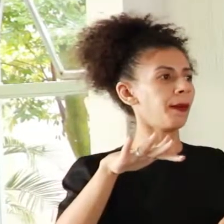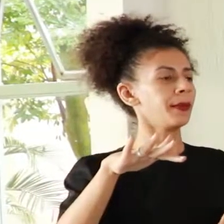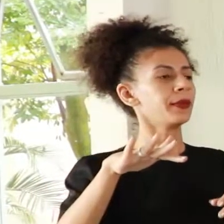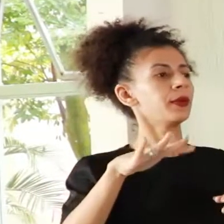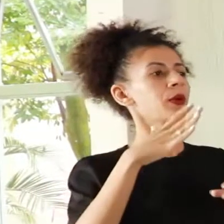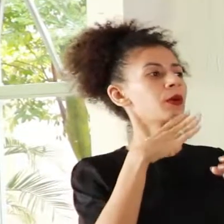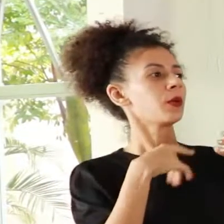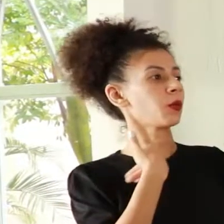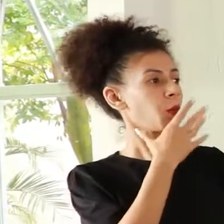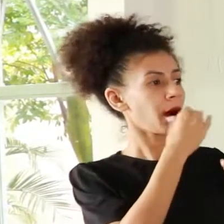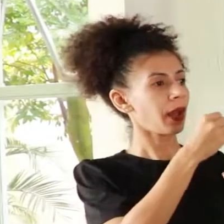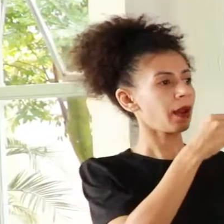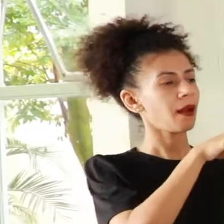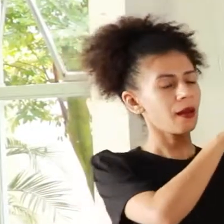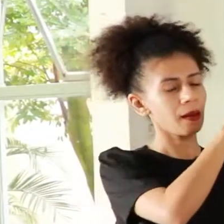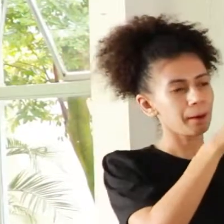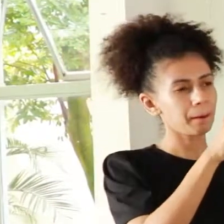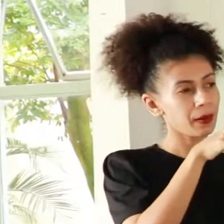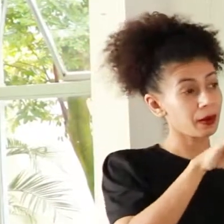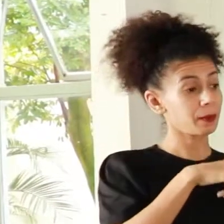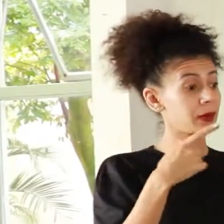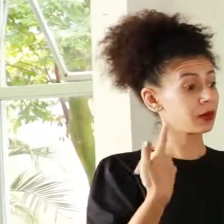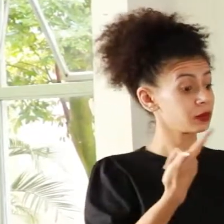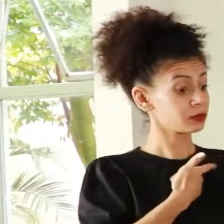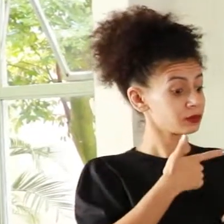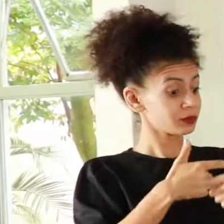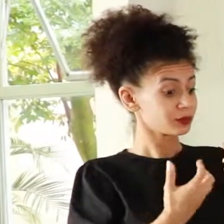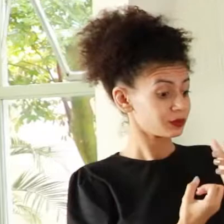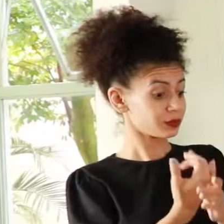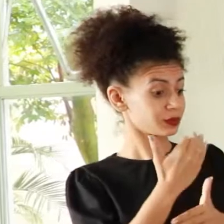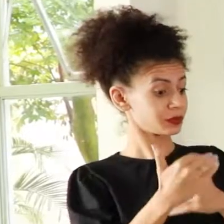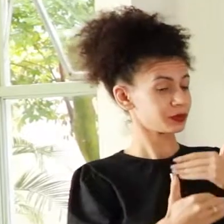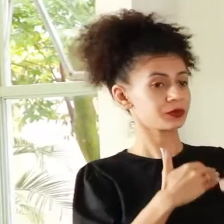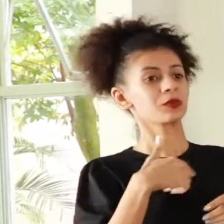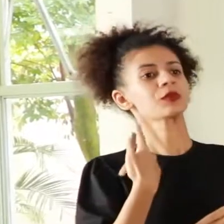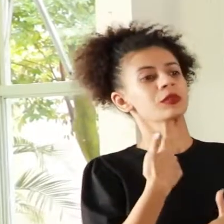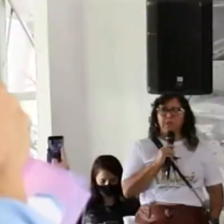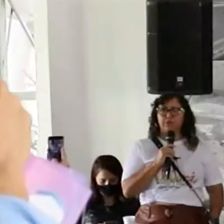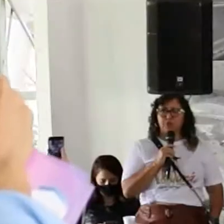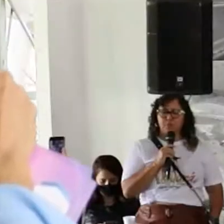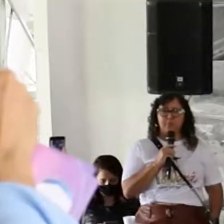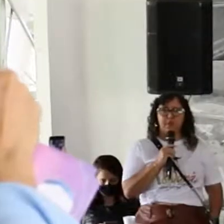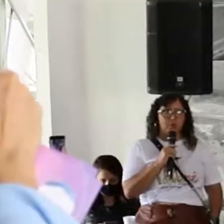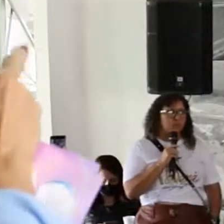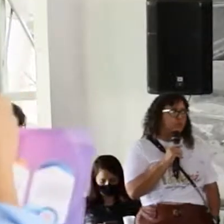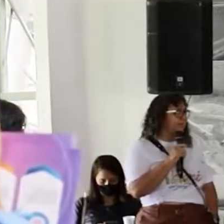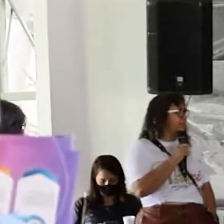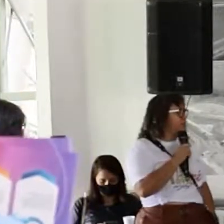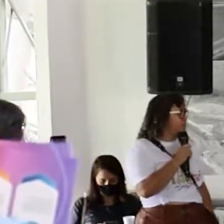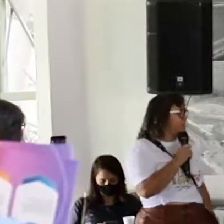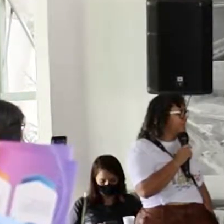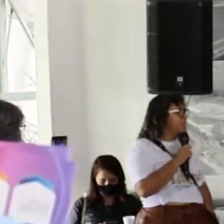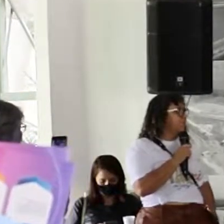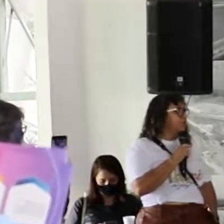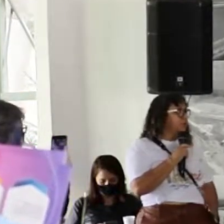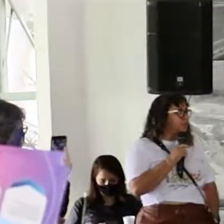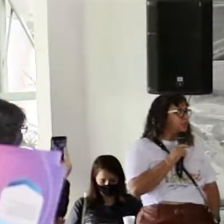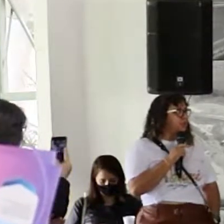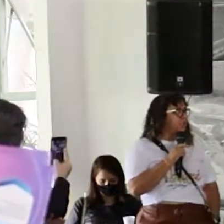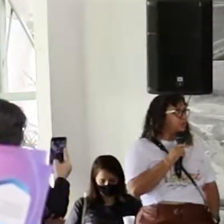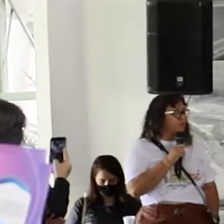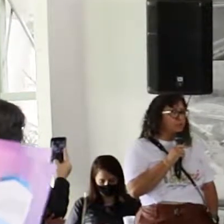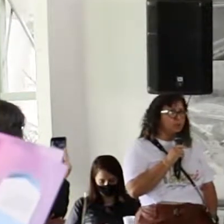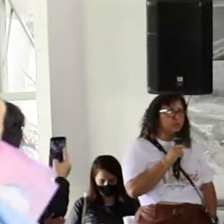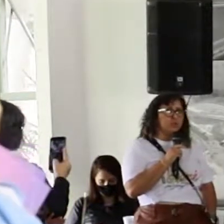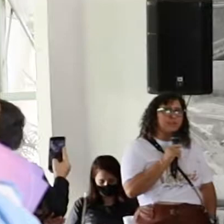o o Guará Park mas o nosso projeto fortalecendo a gente tem desde 2018 a gente começou a construir né Ju